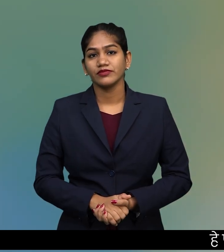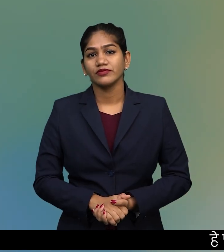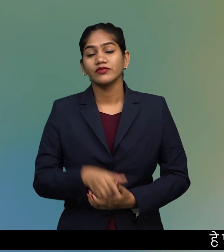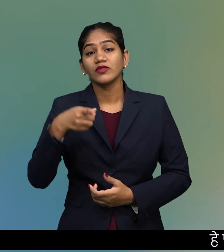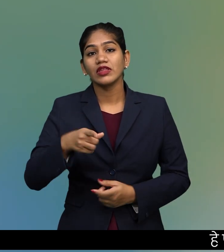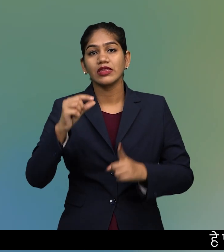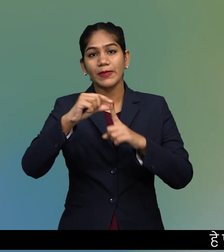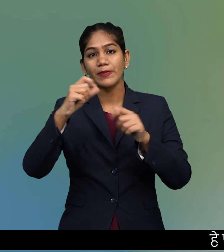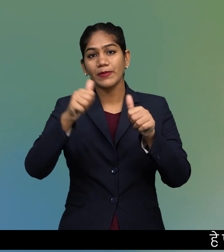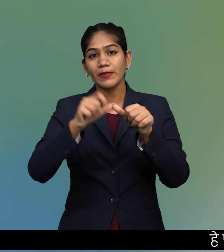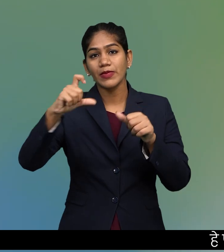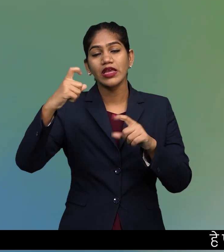आहेत.